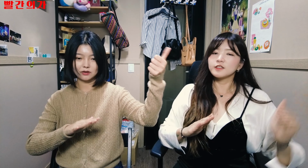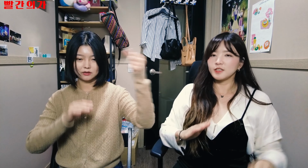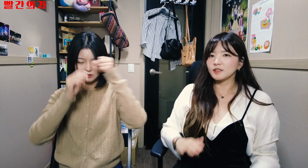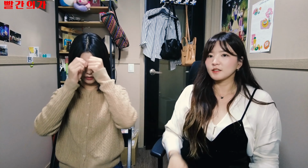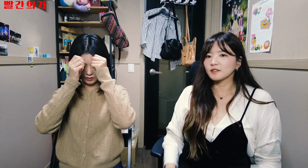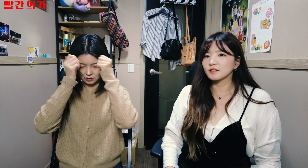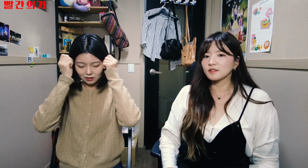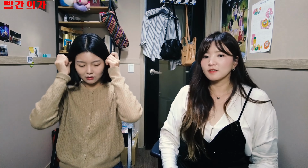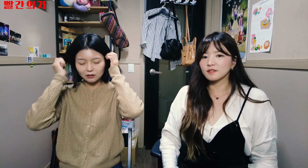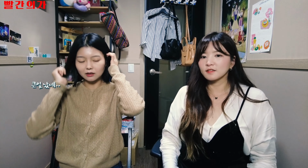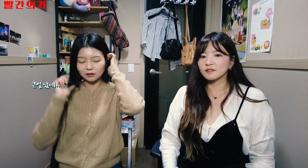그렇지. 큰일 났네.